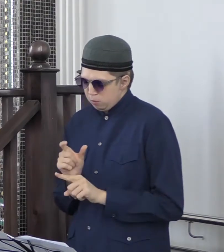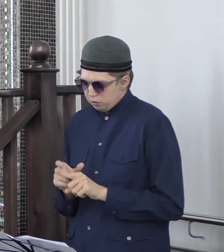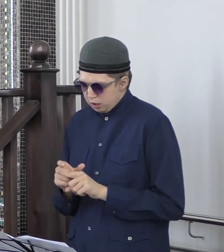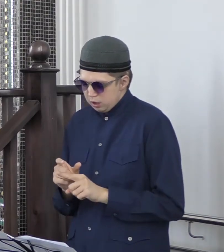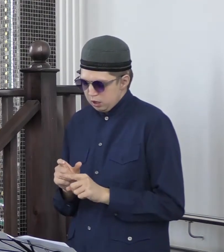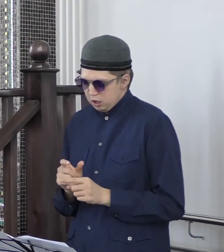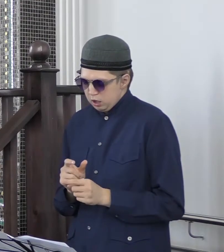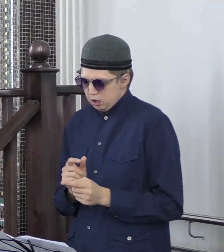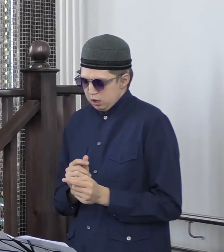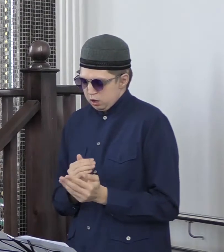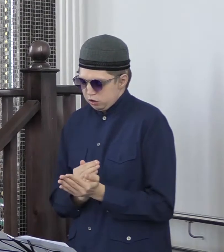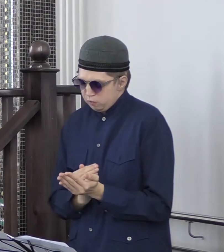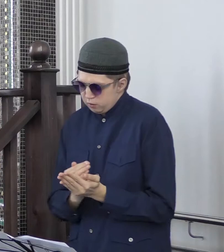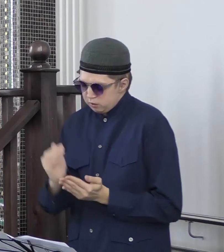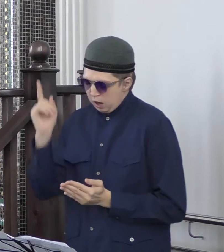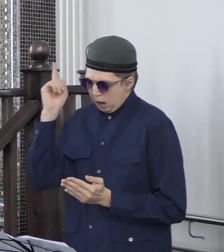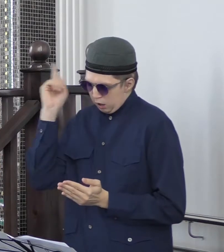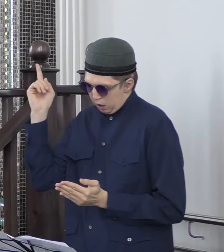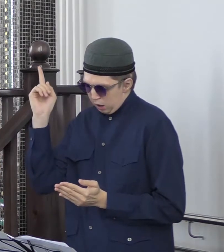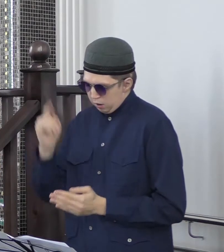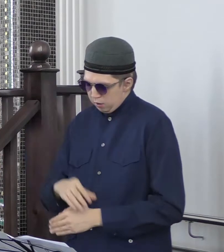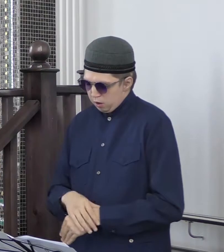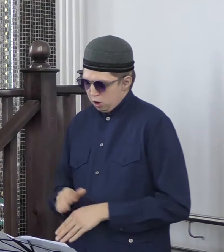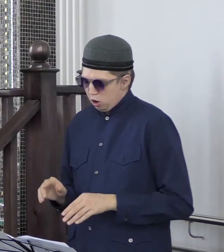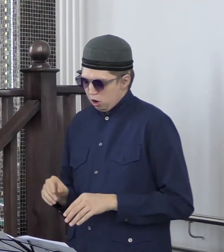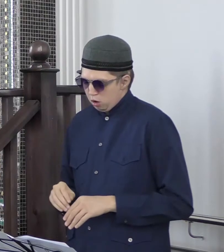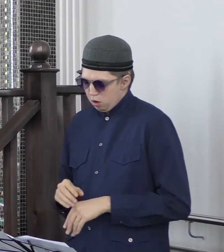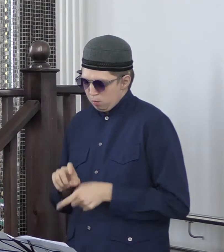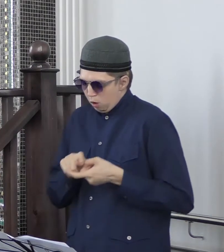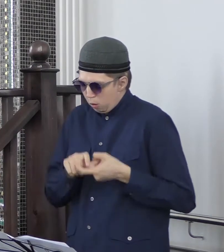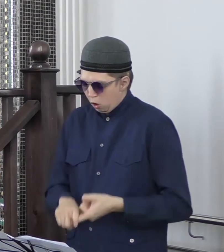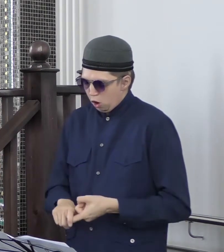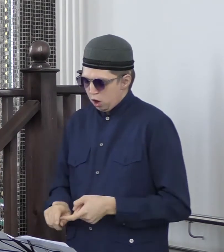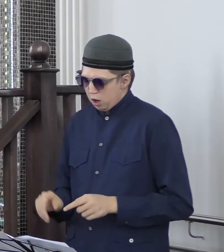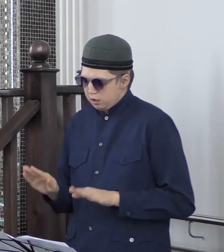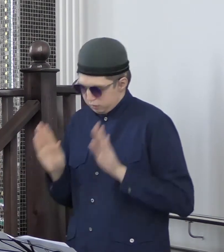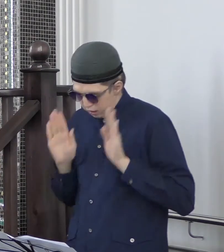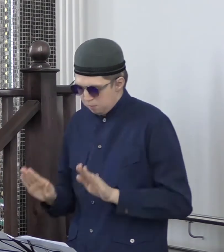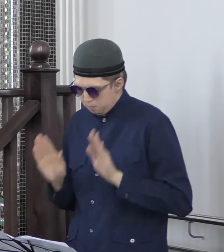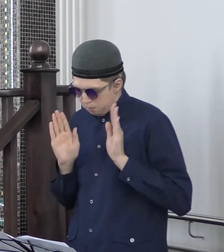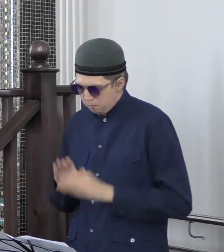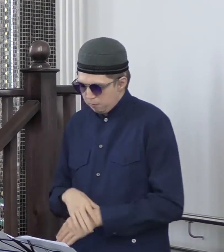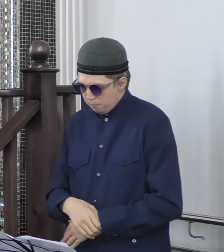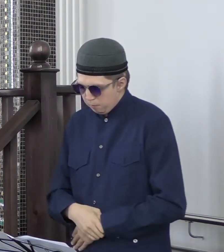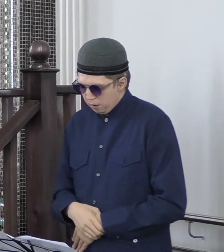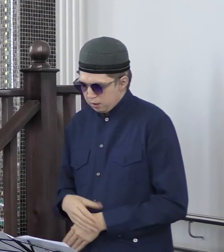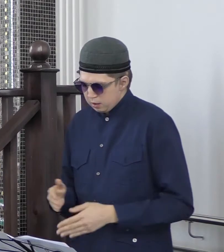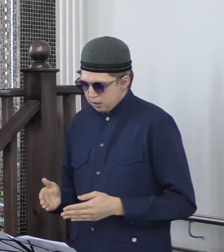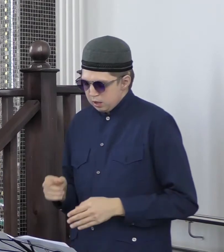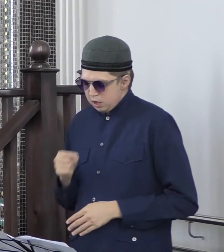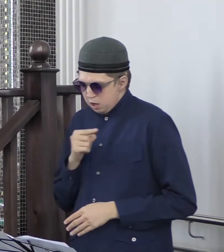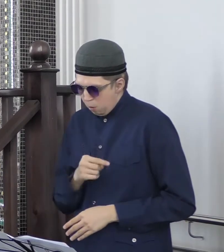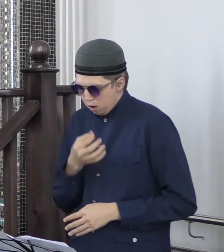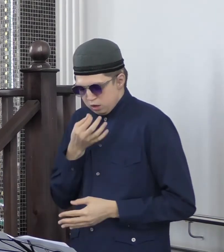твои грехи. Субханаллах. Құран ислам. Әйді, неге бұл қадесіне кеттім? Чемпе әйтмеші болдырамын мен,